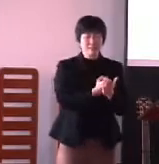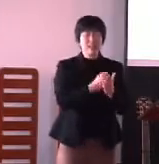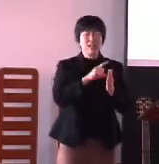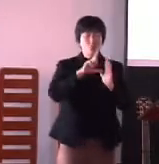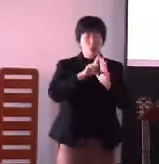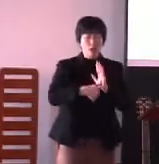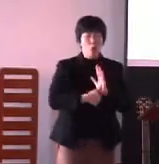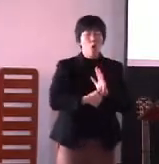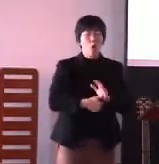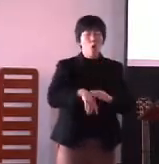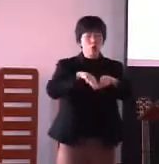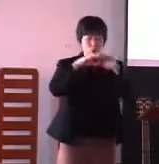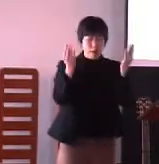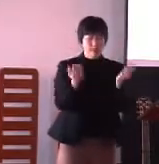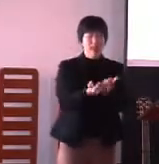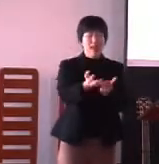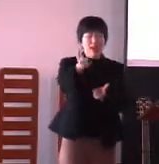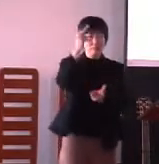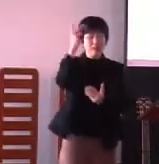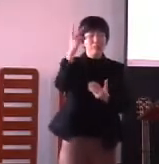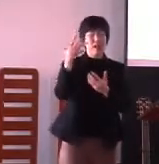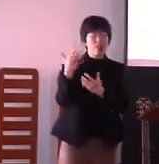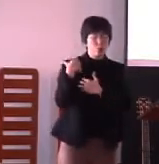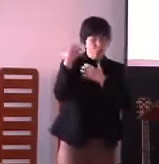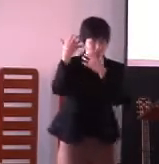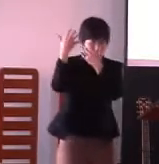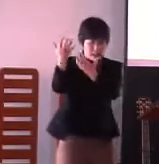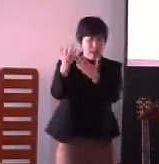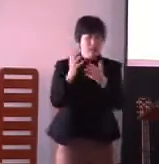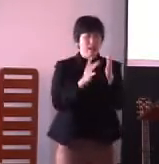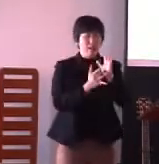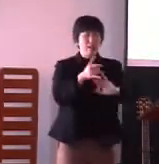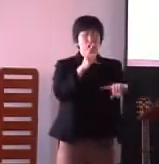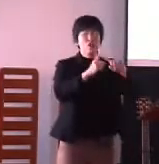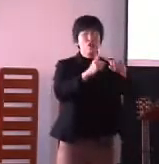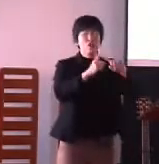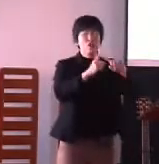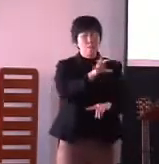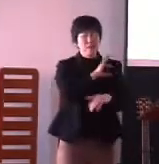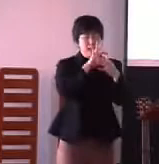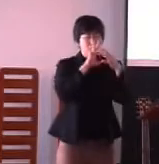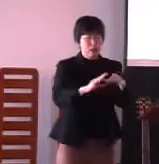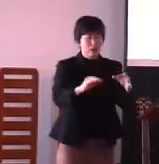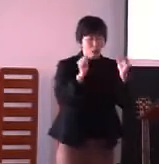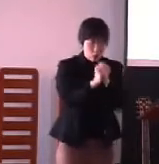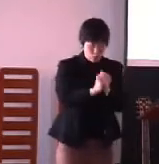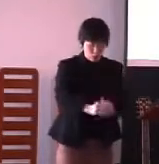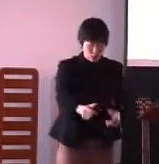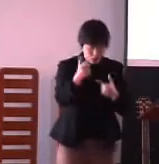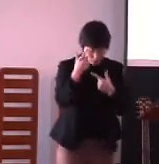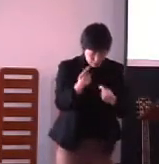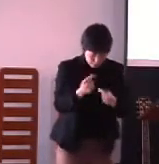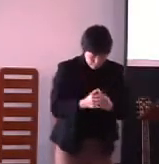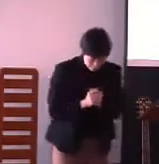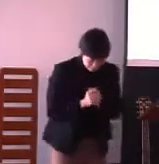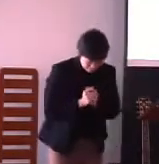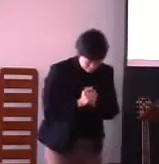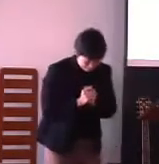素晴らしいこの教会、すべて神様にお委ねします。尊きイエス様の皆によって祈ります。ア